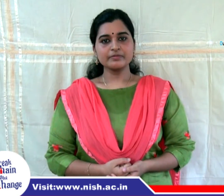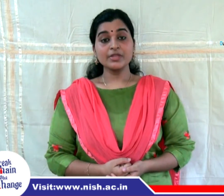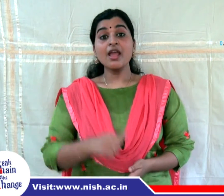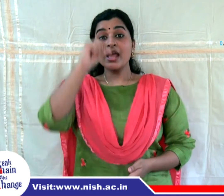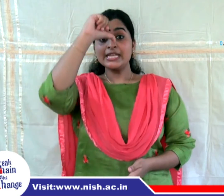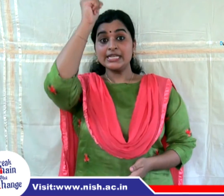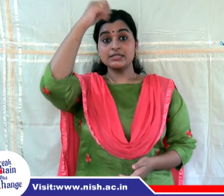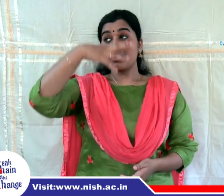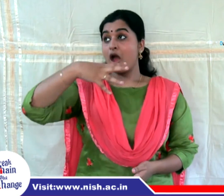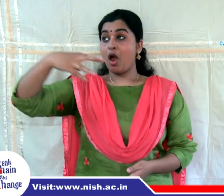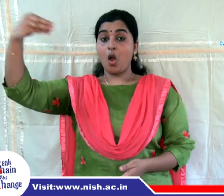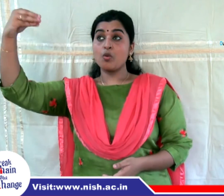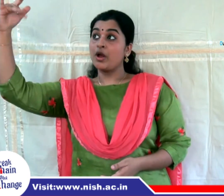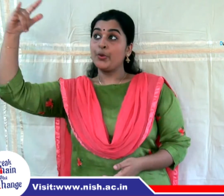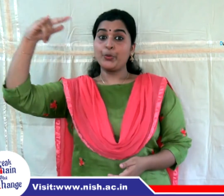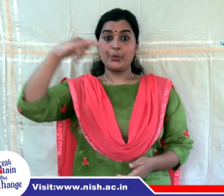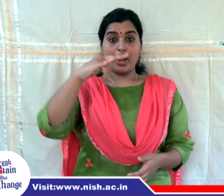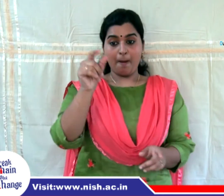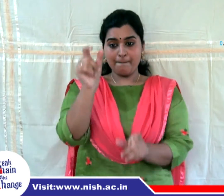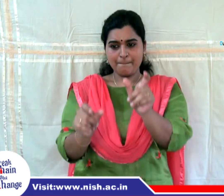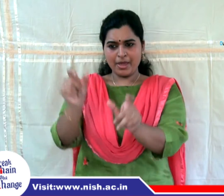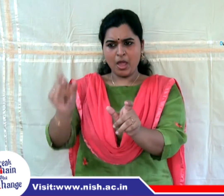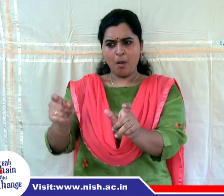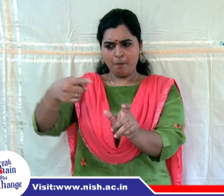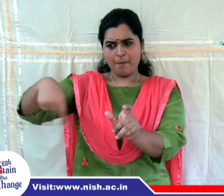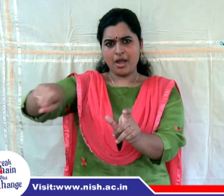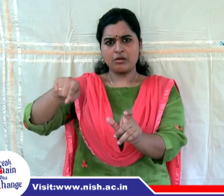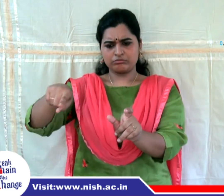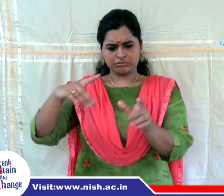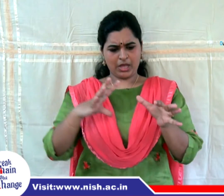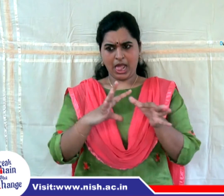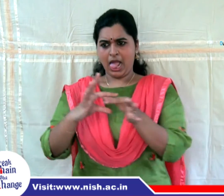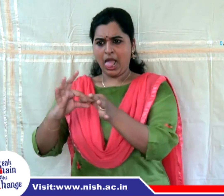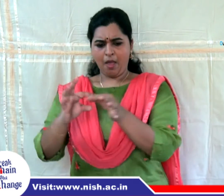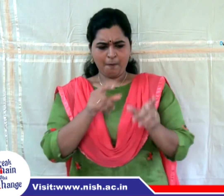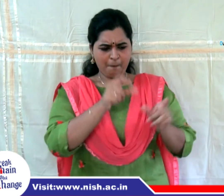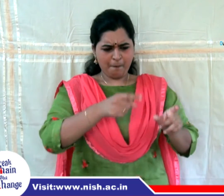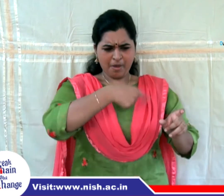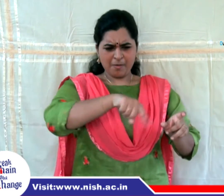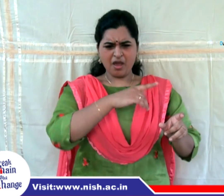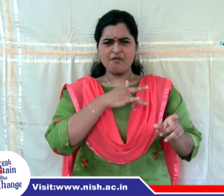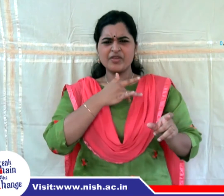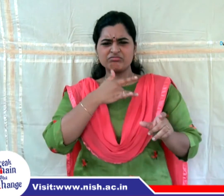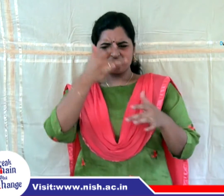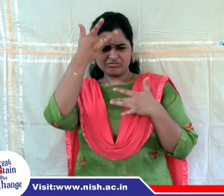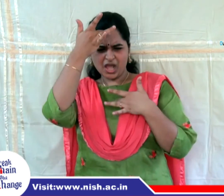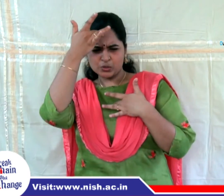വിദേശത്തു നിന്ന് എത്തിയവരുമായി സമ്പർക്കത്തിലുള്ള വ്യക്തികൾക്ക് എന്തെങ്കിലും രോഗലക്ഷണങ്ങൾ ശ്രദ്ധയിൽപ്പെട്ടാൽ അത് ആരോഗ്യ